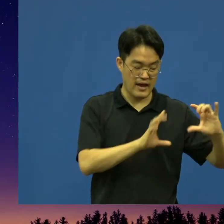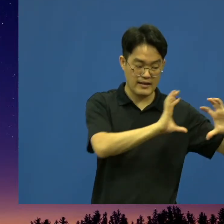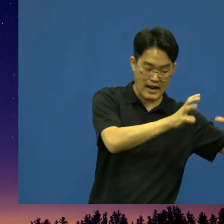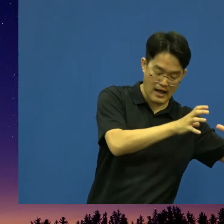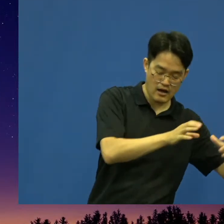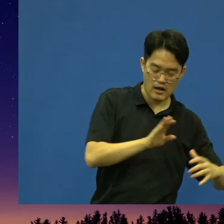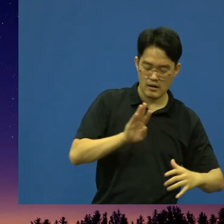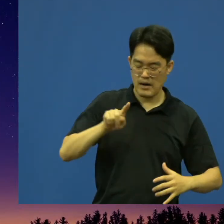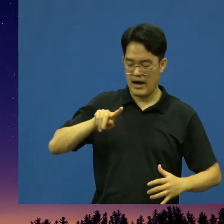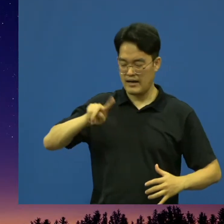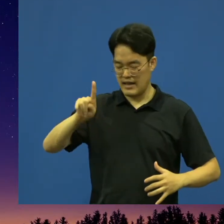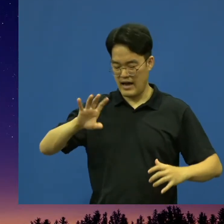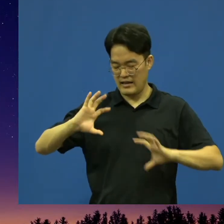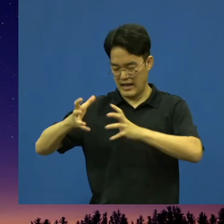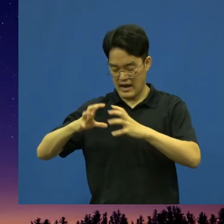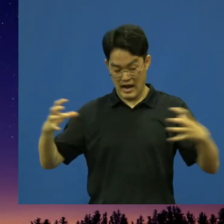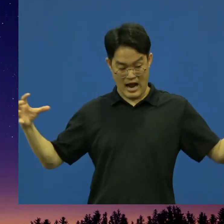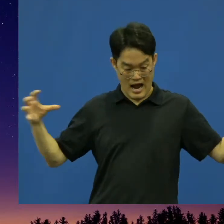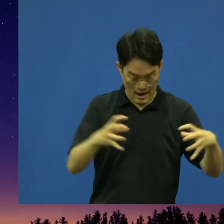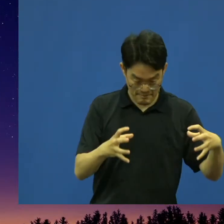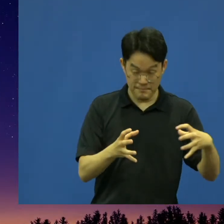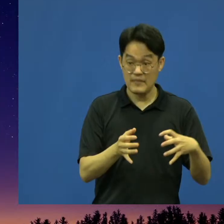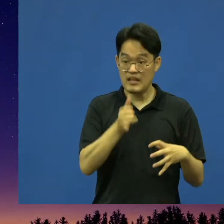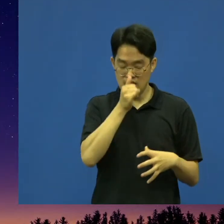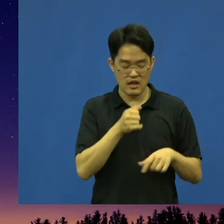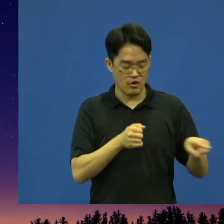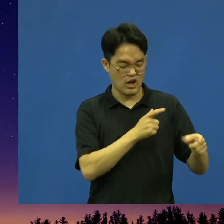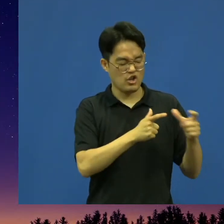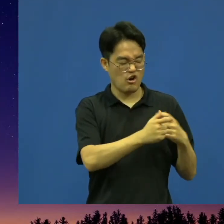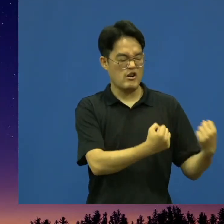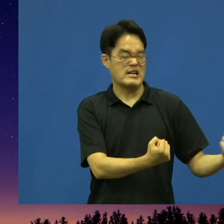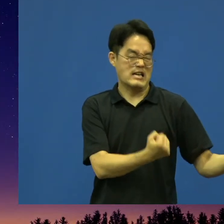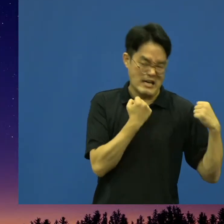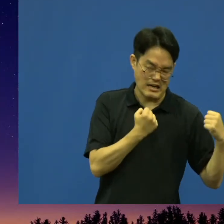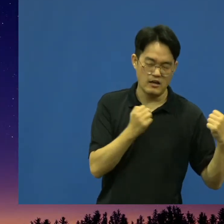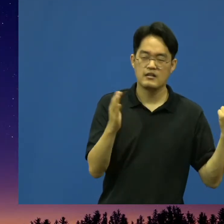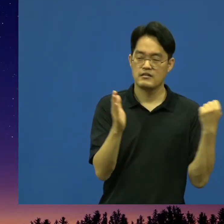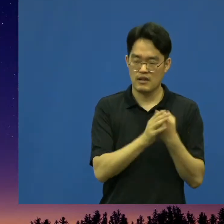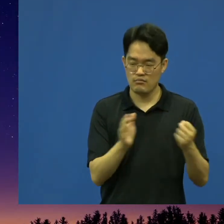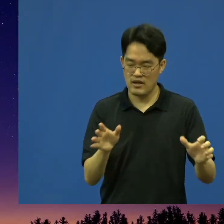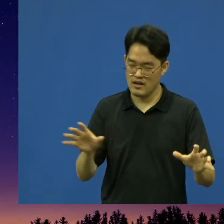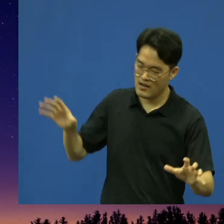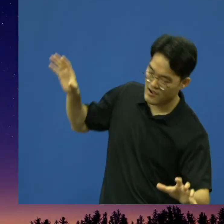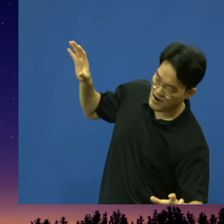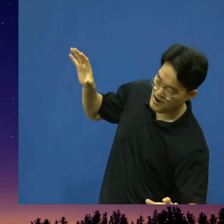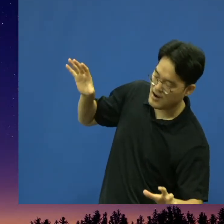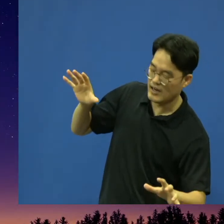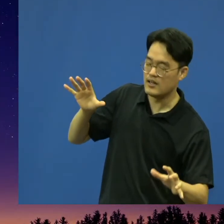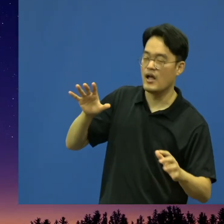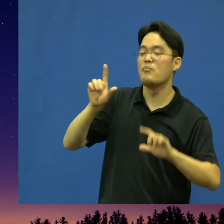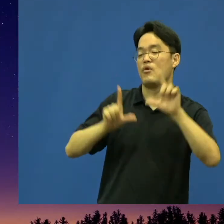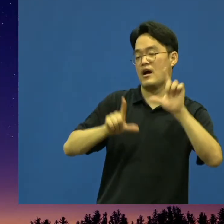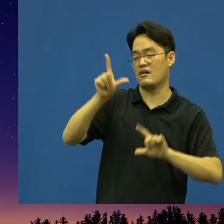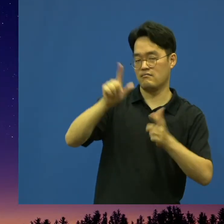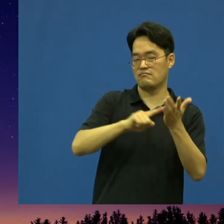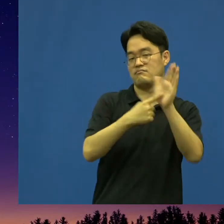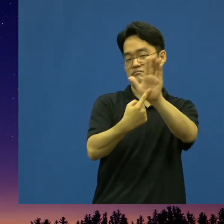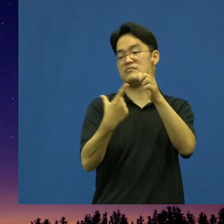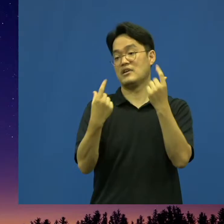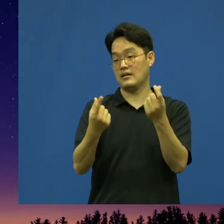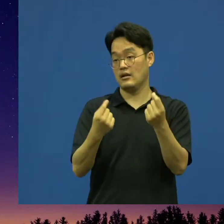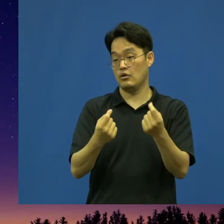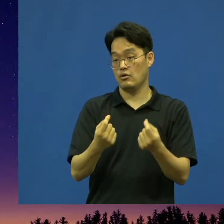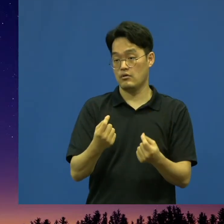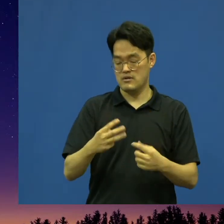나라가 메데 바사 연합국임을 상징적으로 보여주는 게 아닌가 이렇게 보고 새 갈빗대를